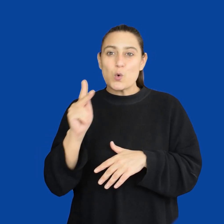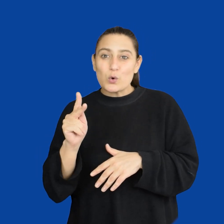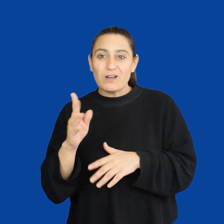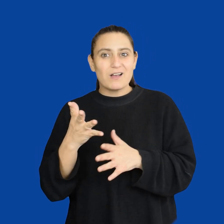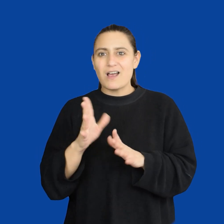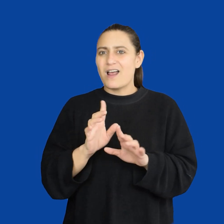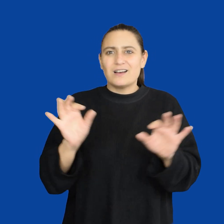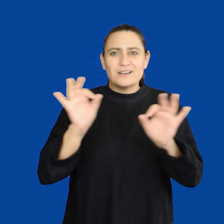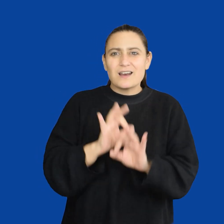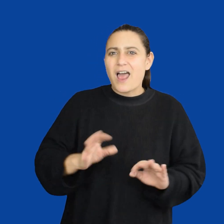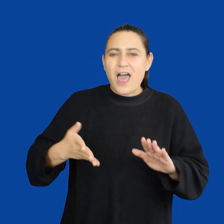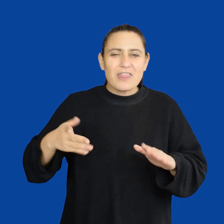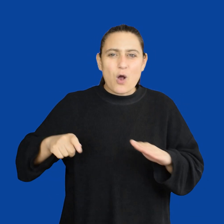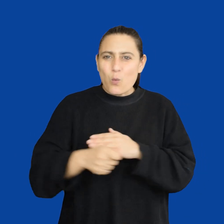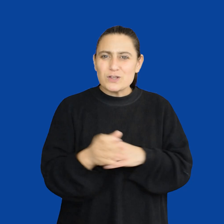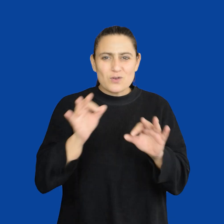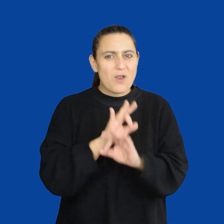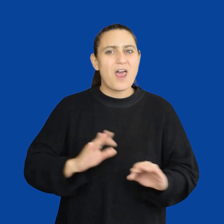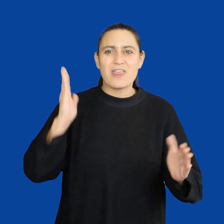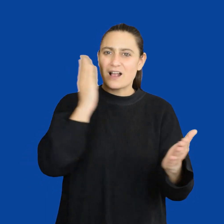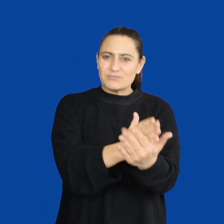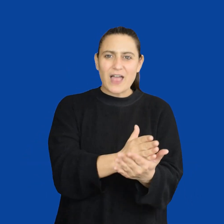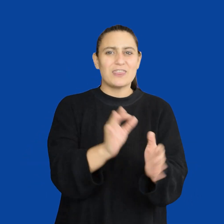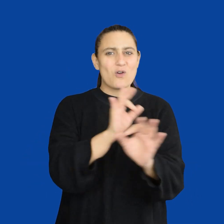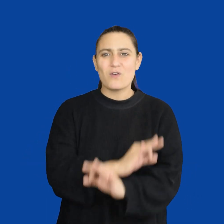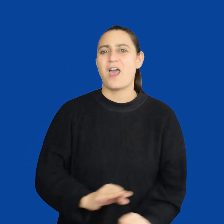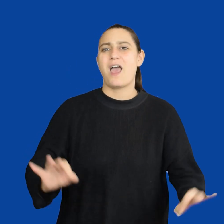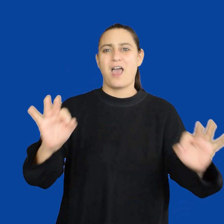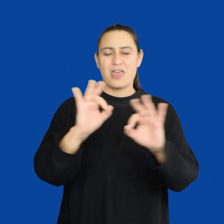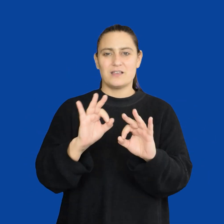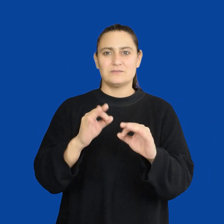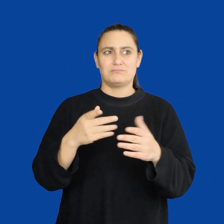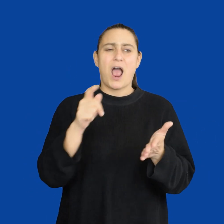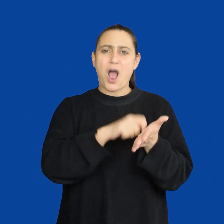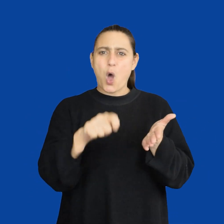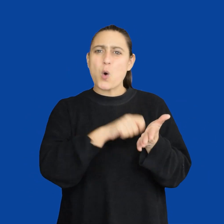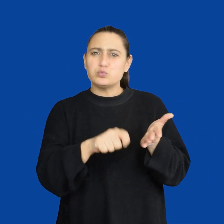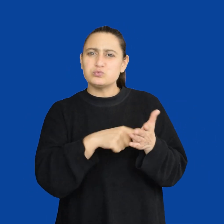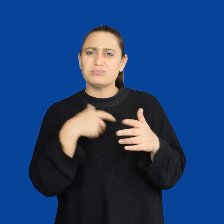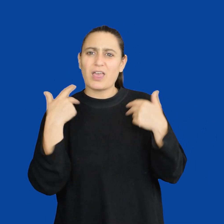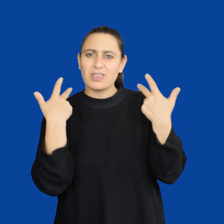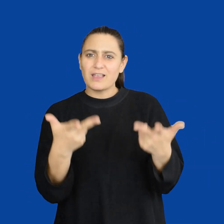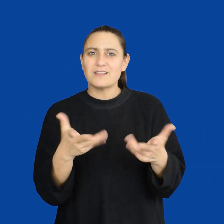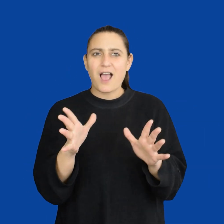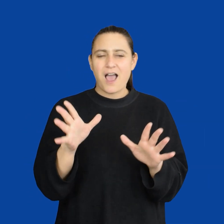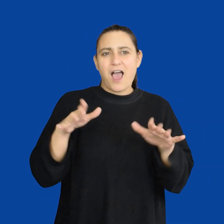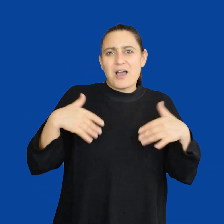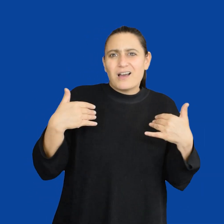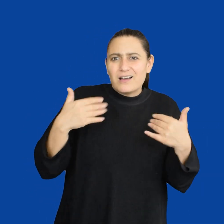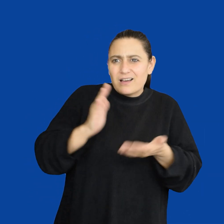las imposiciones aliadas como los esfuerzos internos por hacer justicia. Múltiples autores han señalado